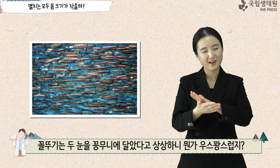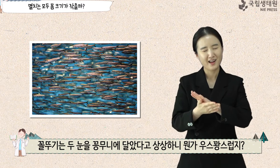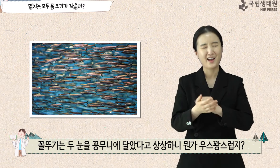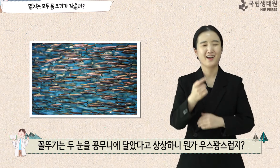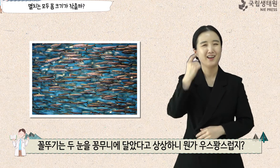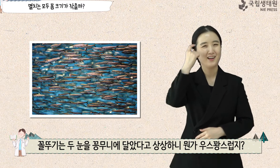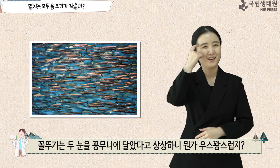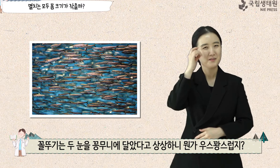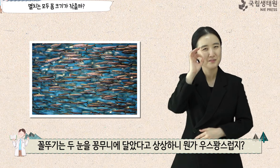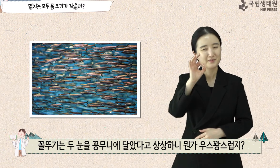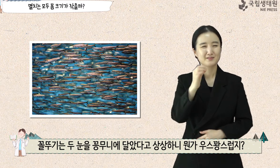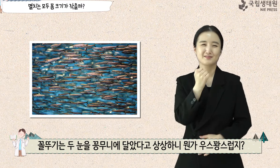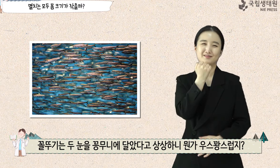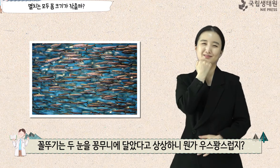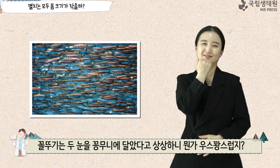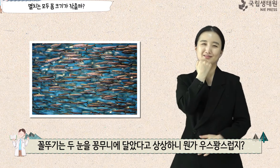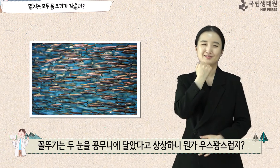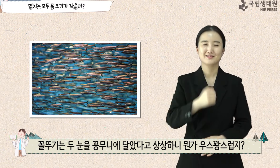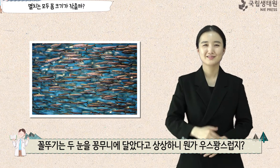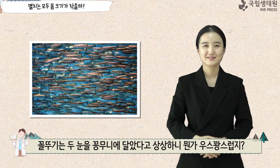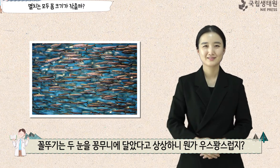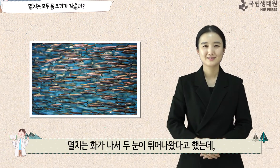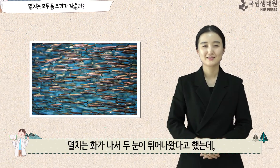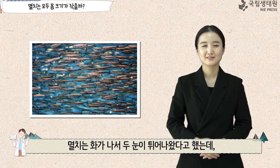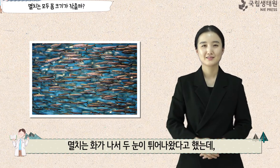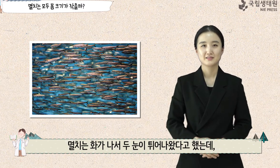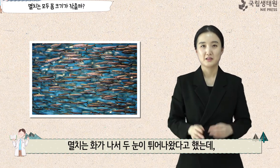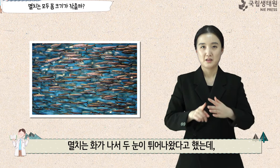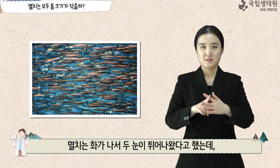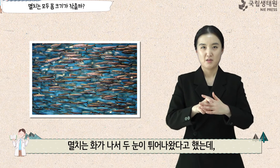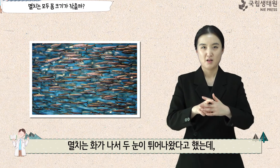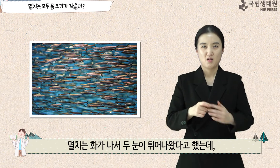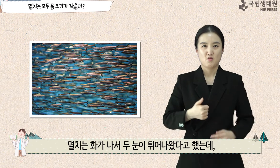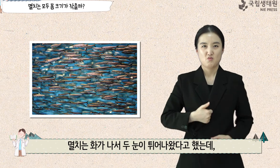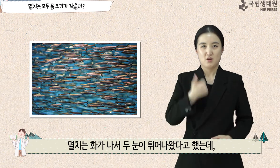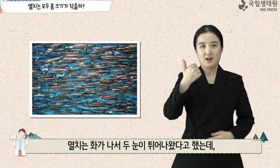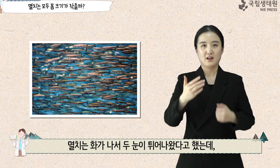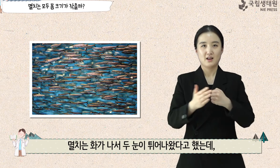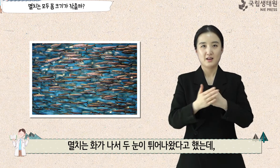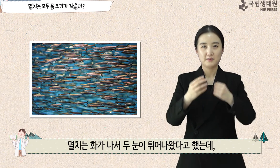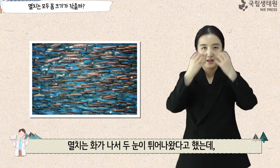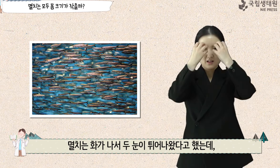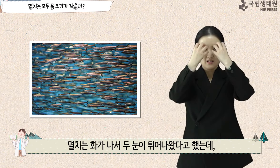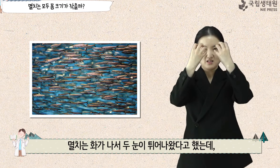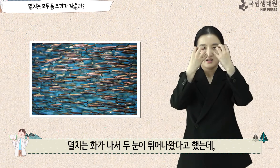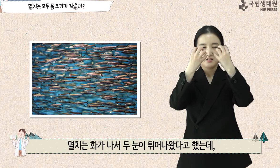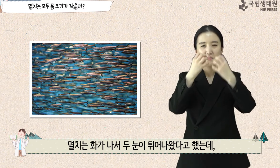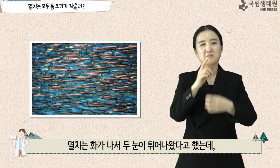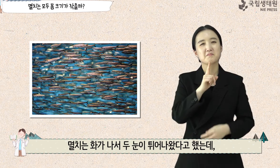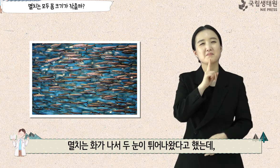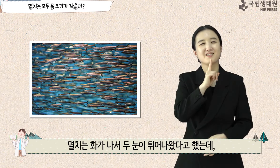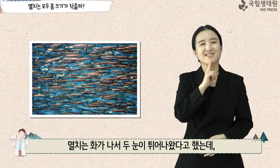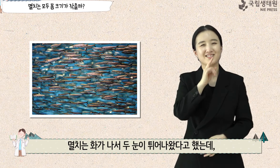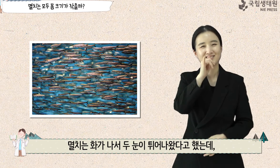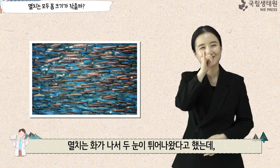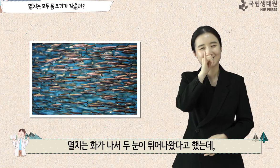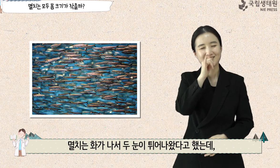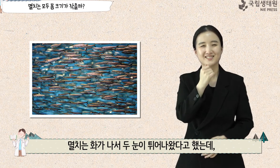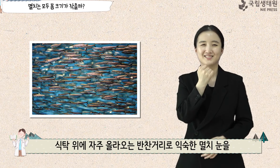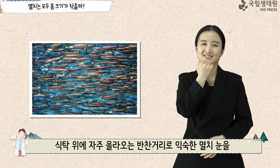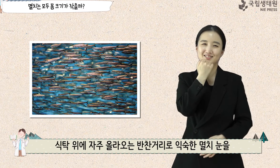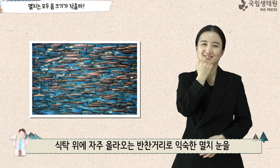뭔가 우스꽝스럽지? 멸치는 화가 나서 두 눈이 튀어나왔다고 했는데